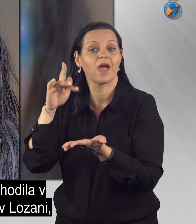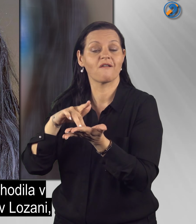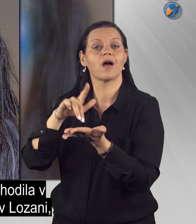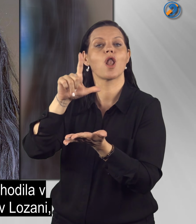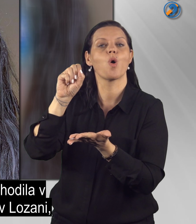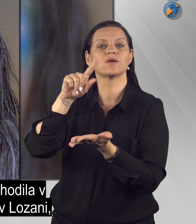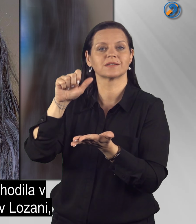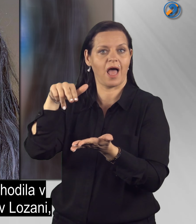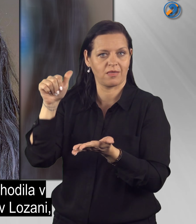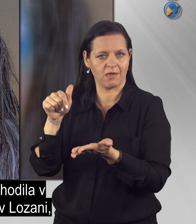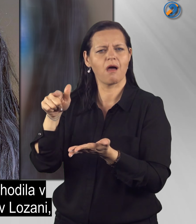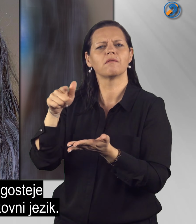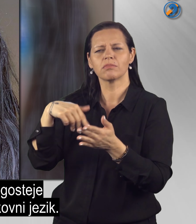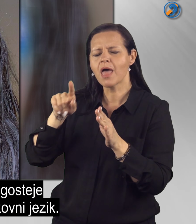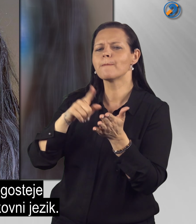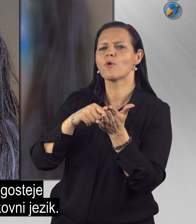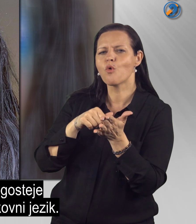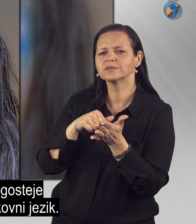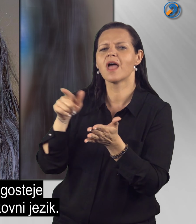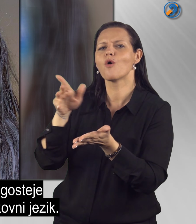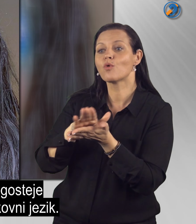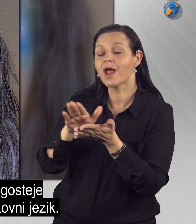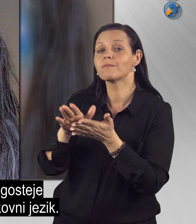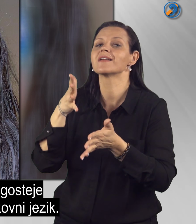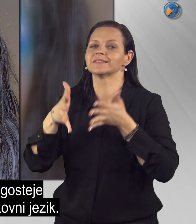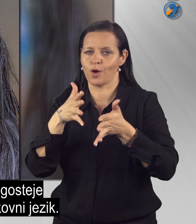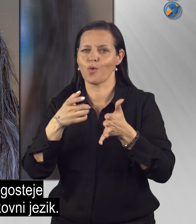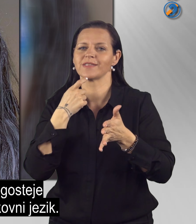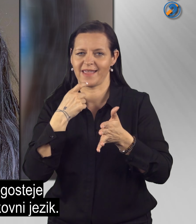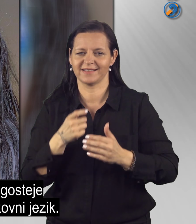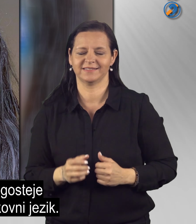Lozani, kjer so najpogosteje uporabljali znakovni jezik.